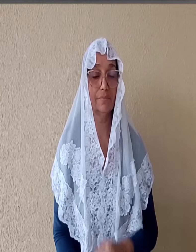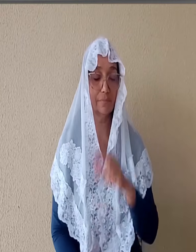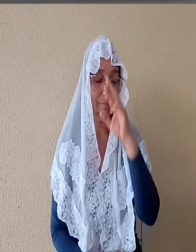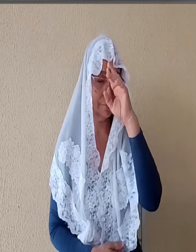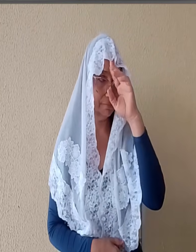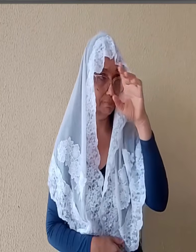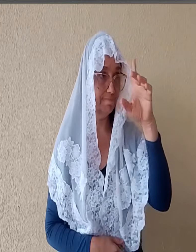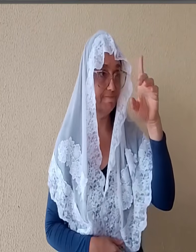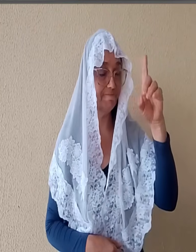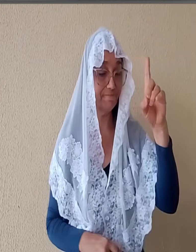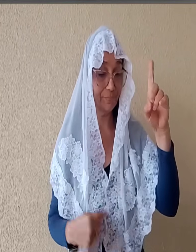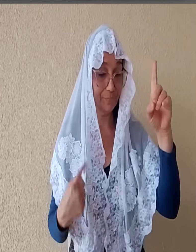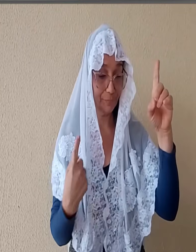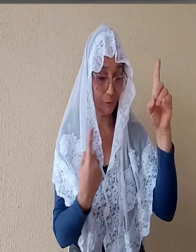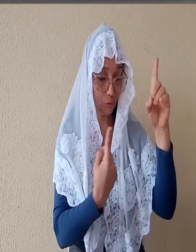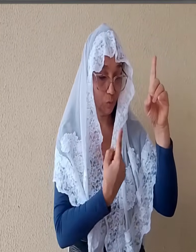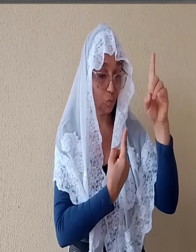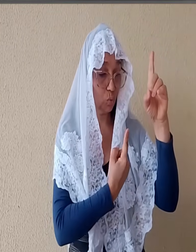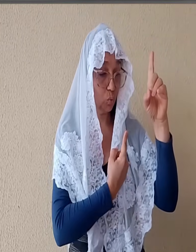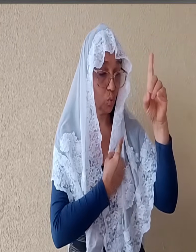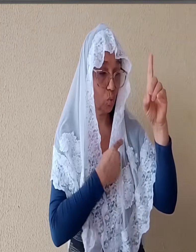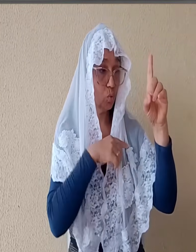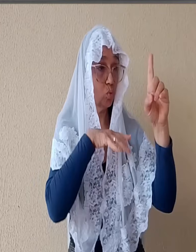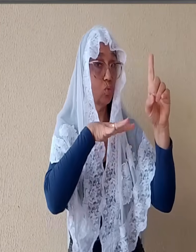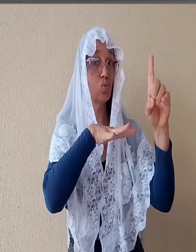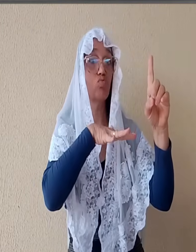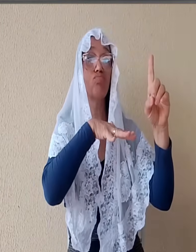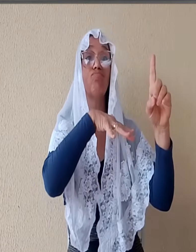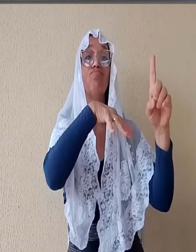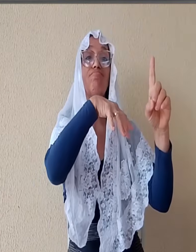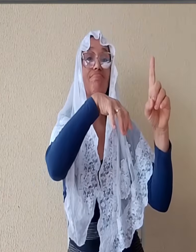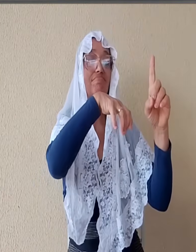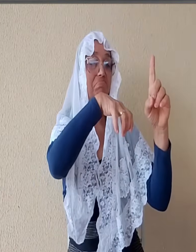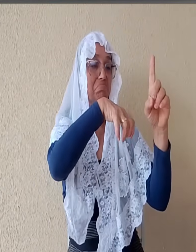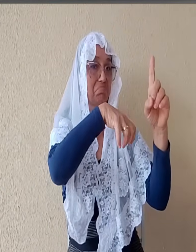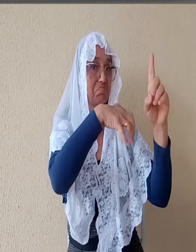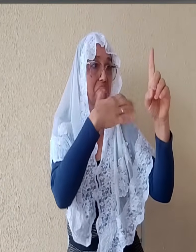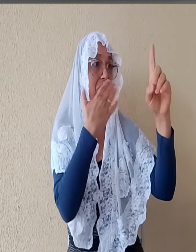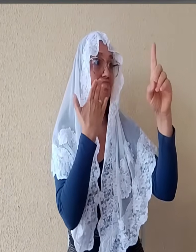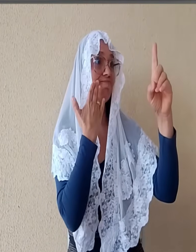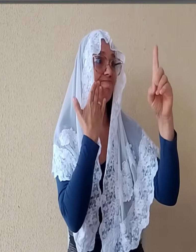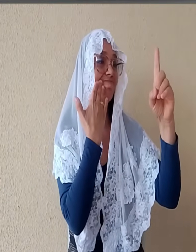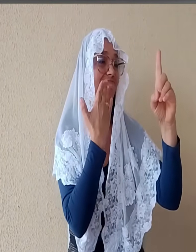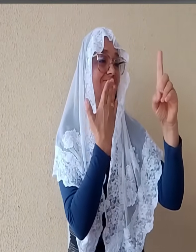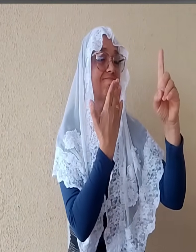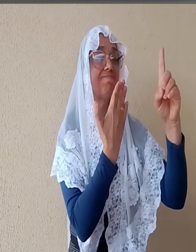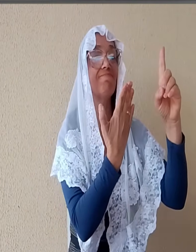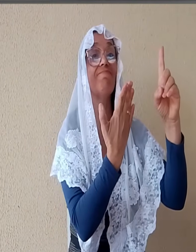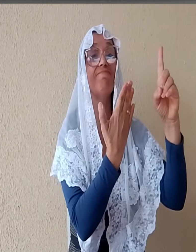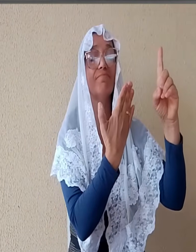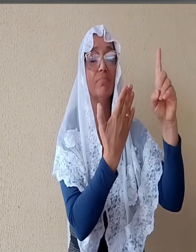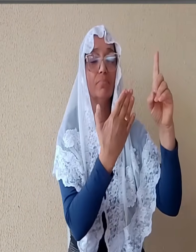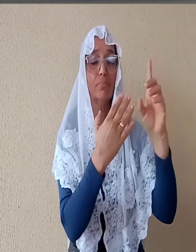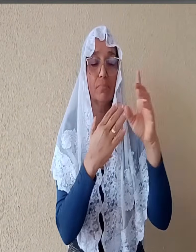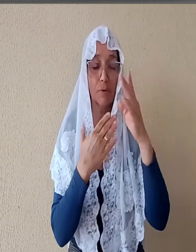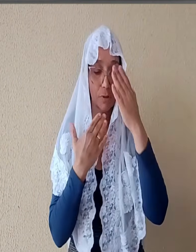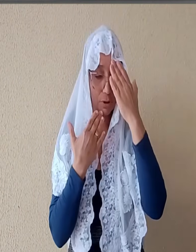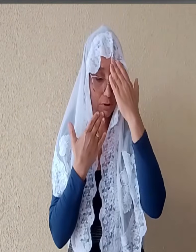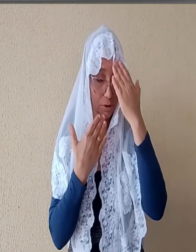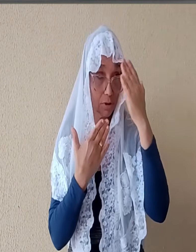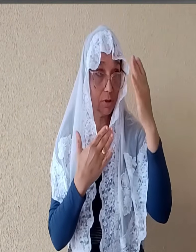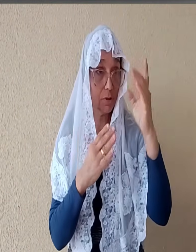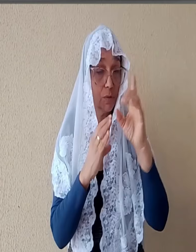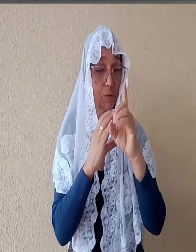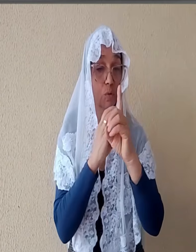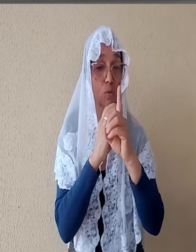A render graça e te agradecer, Senhor, por esse culto que foi aberto no teu Glória a nome. Deus. No mesmo nome da simples encerrado. Glória a